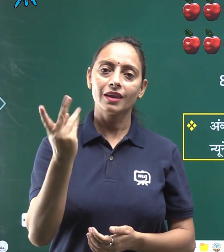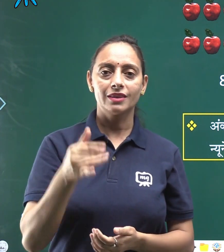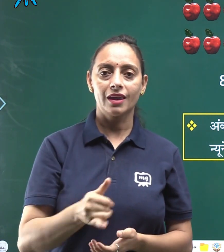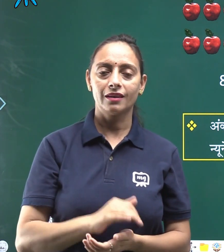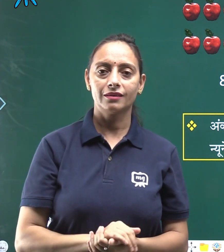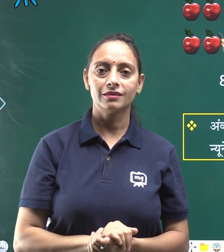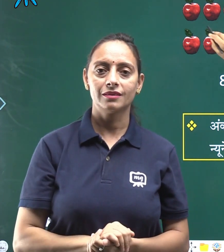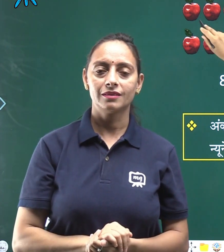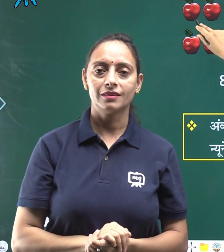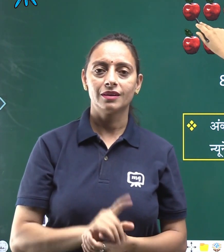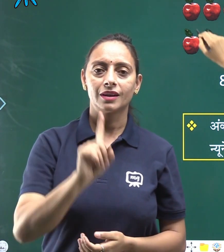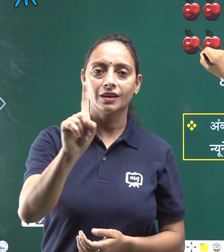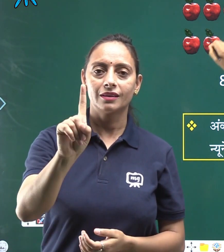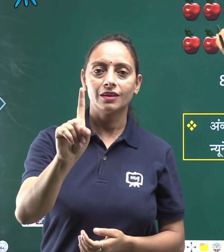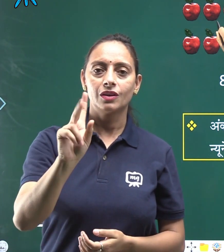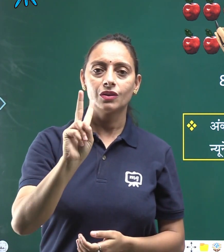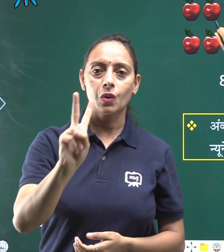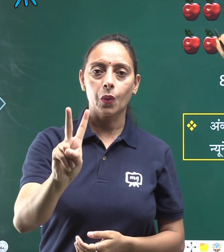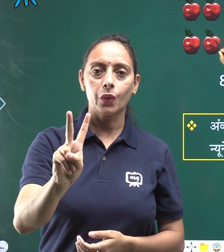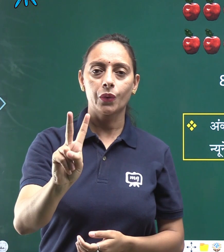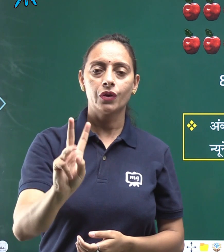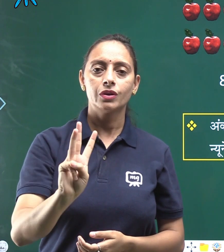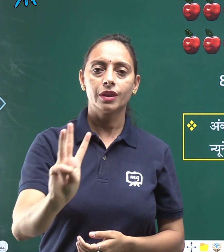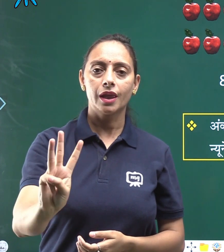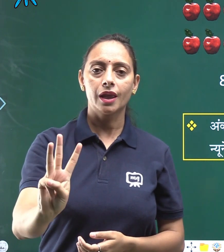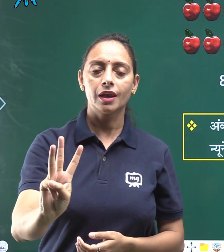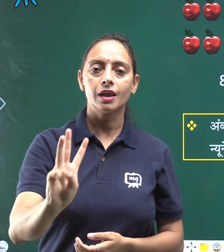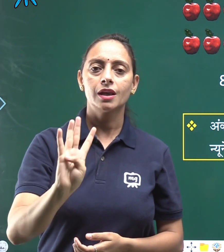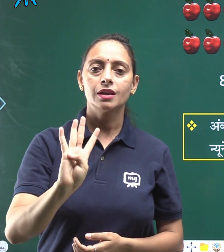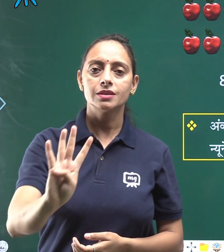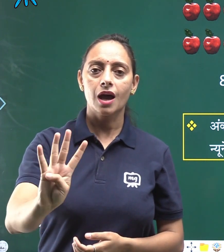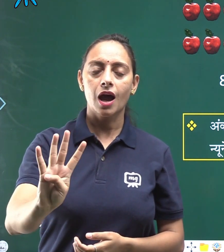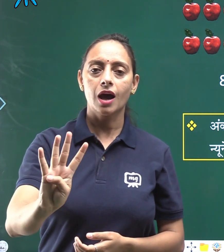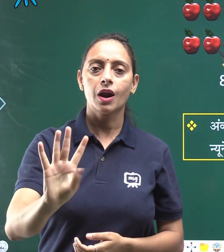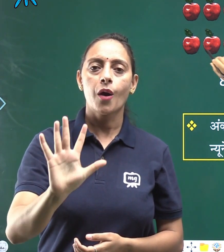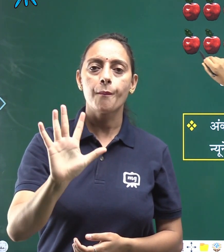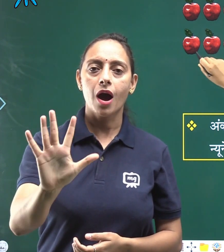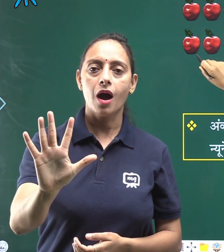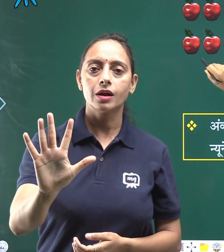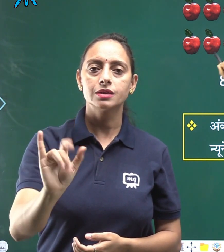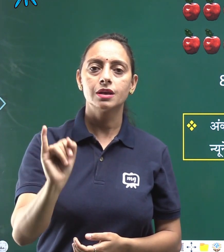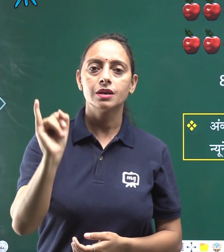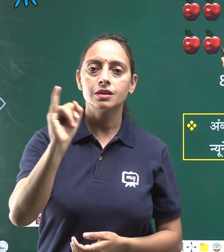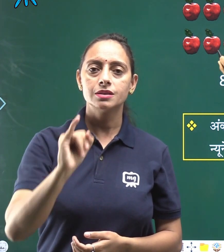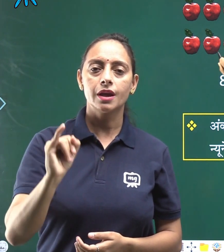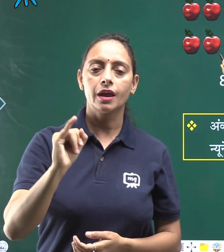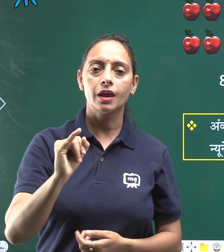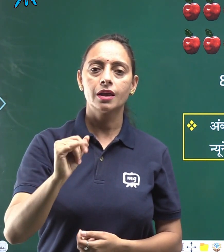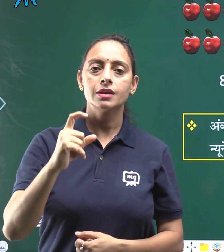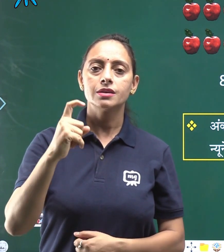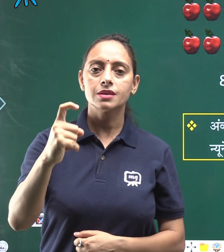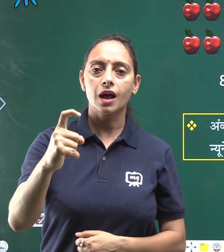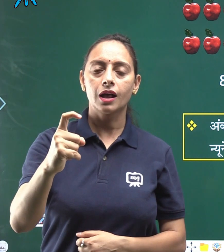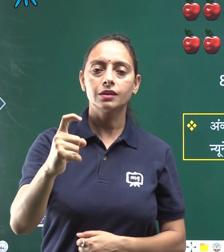हैं। 1, 2, 3, 4, 5,